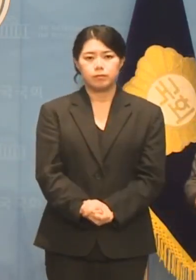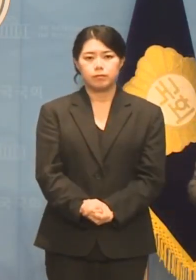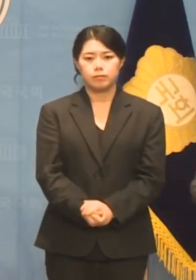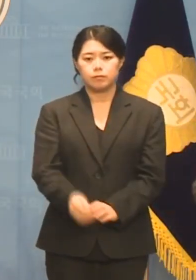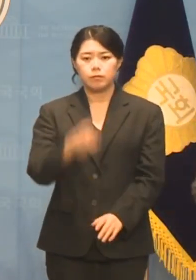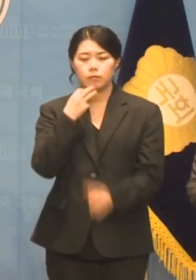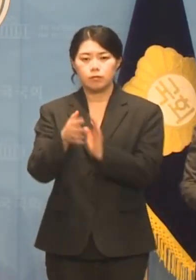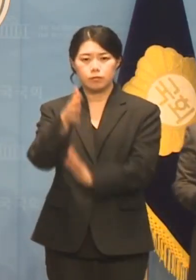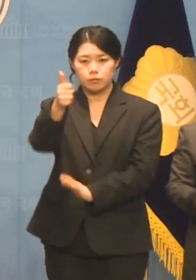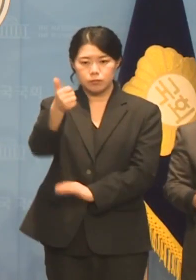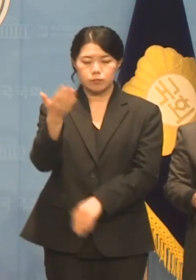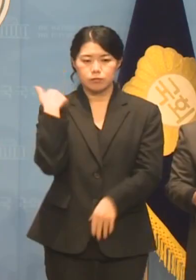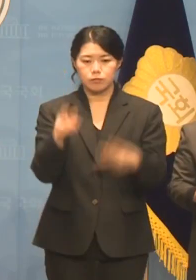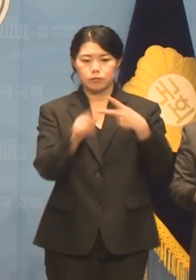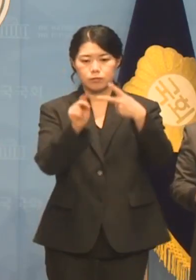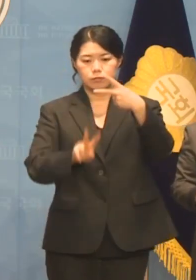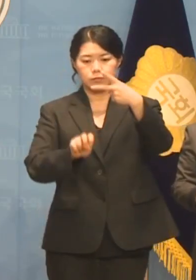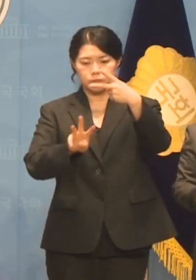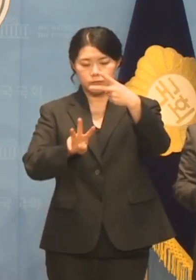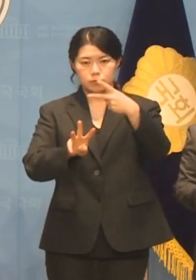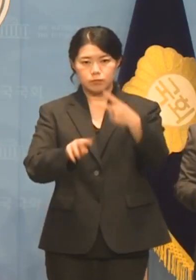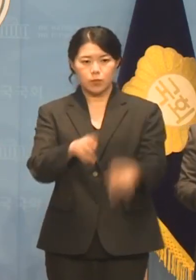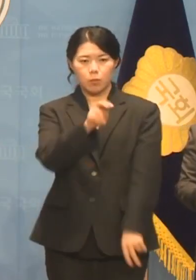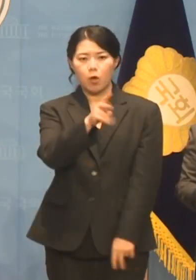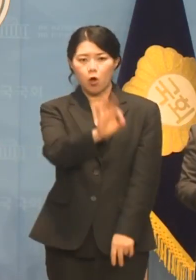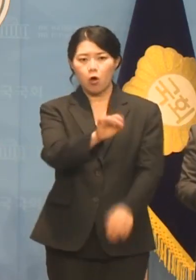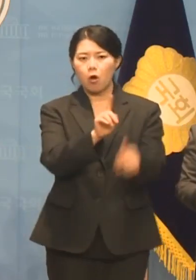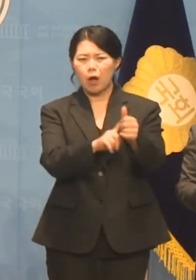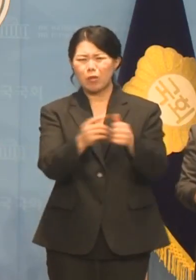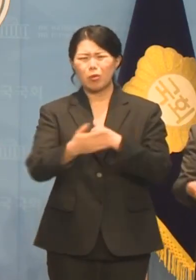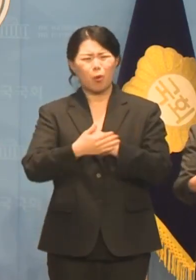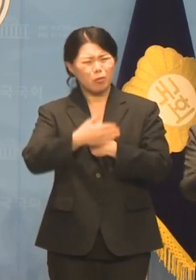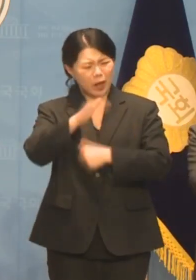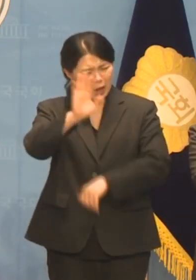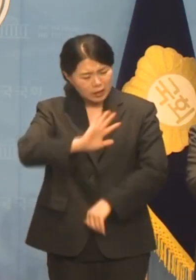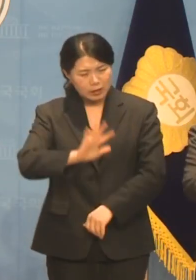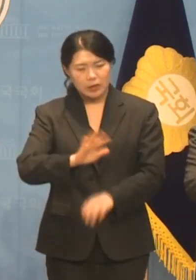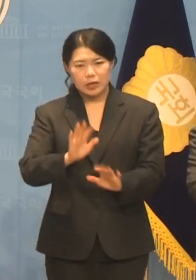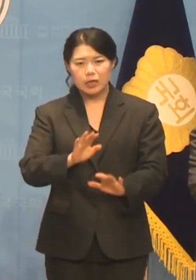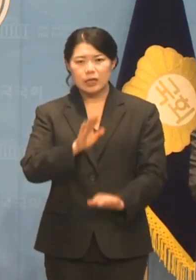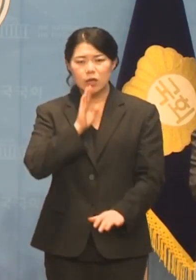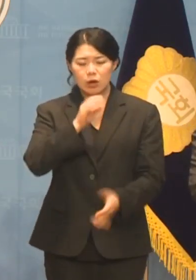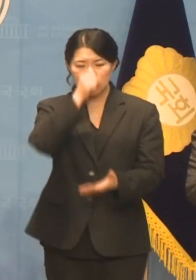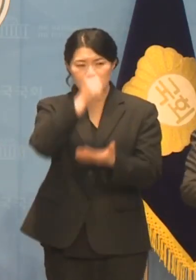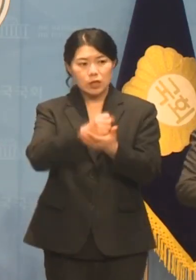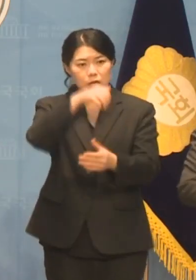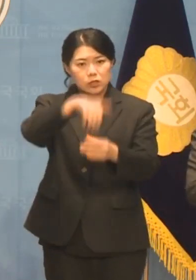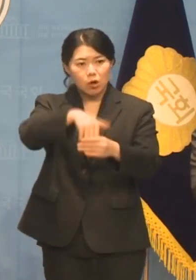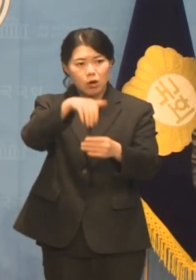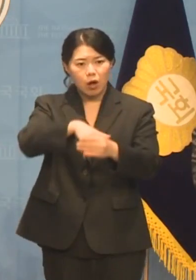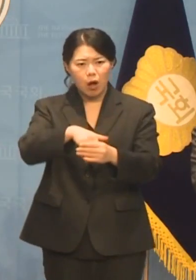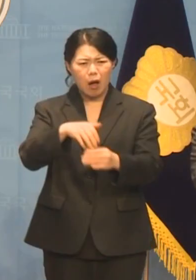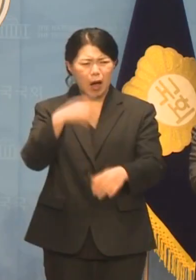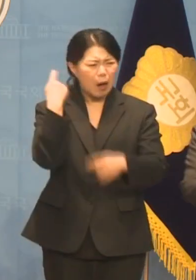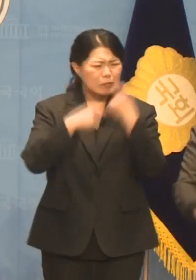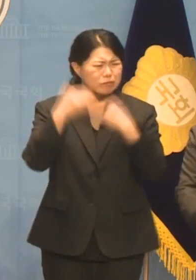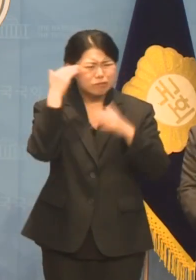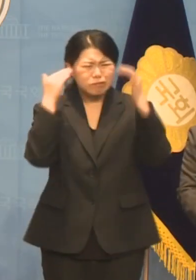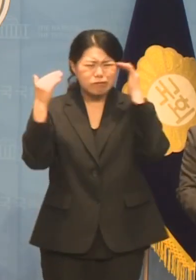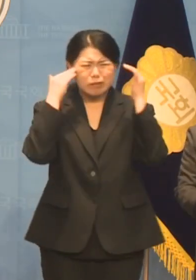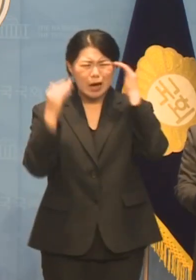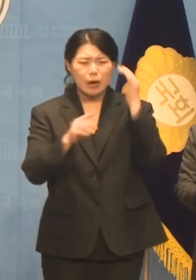오세훈 시장 측은 지난 2월 23일 명태균은 도움은커녕 정상적인 선거에 회방만 놓았던